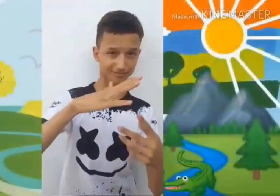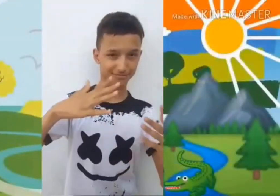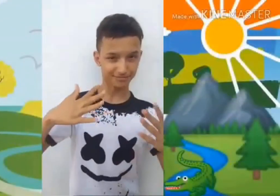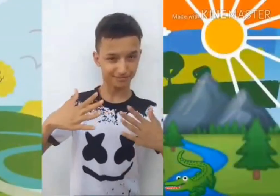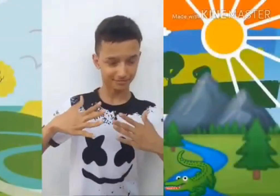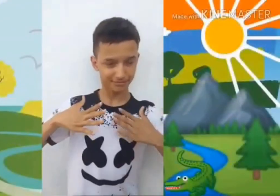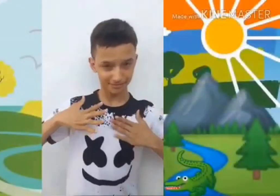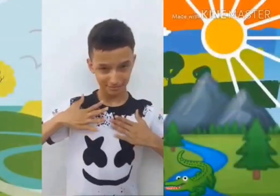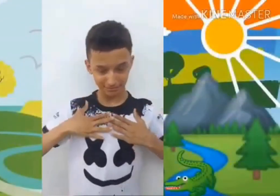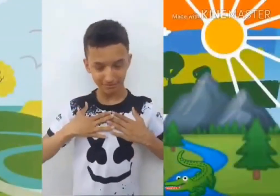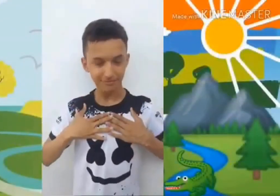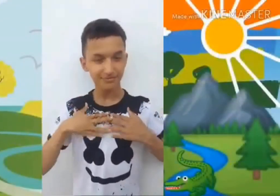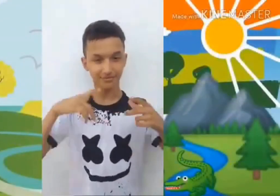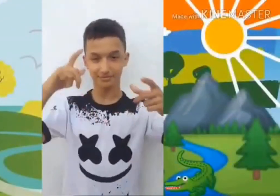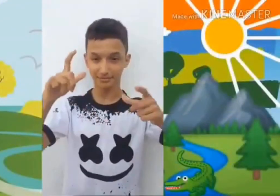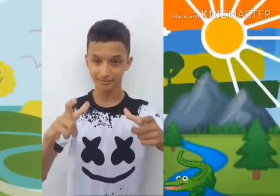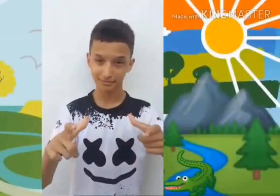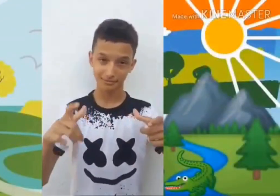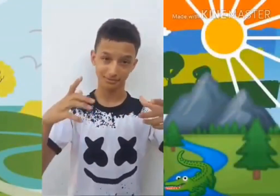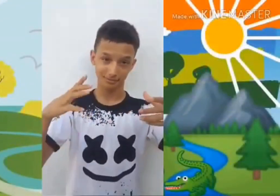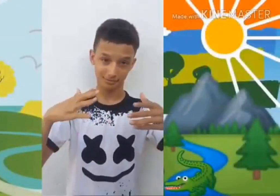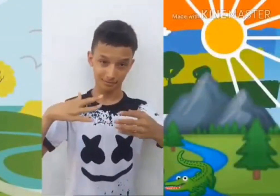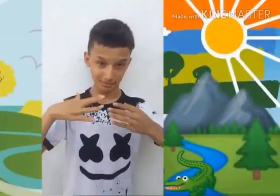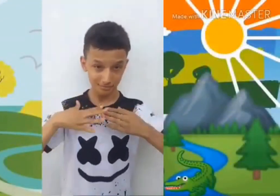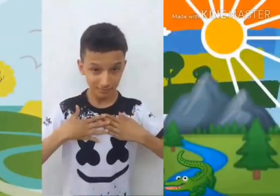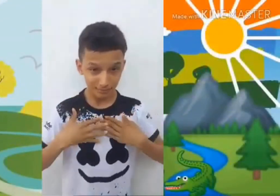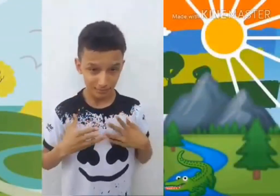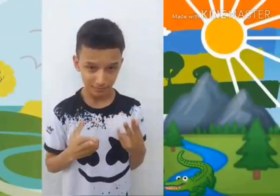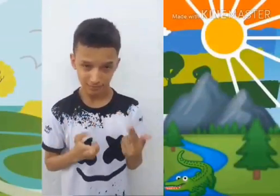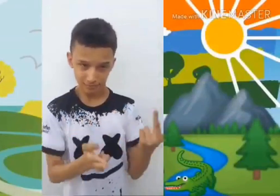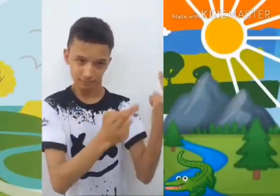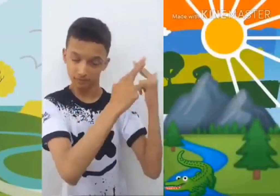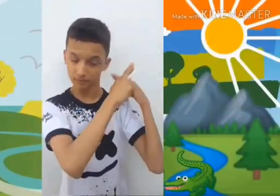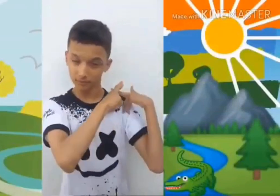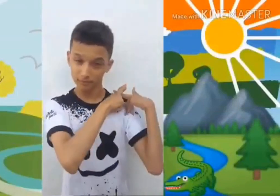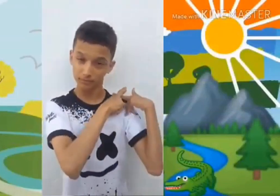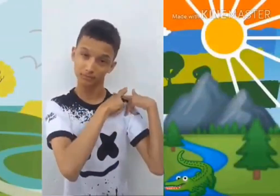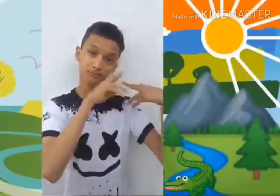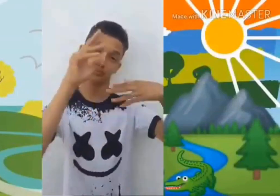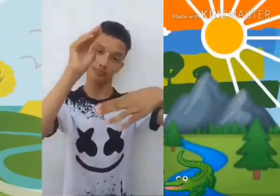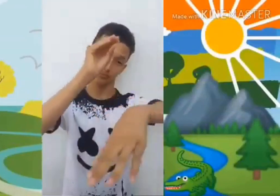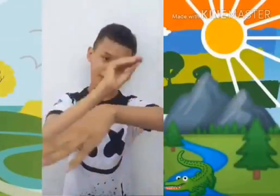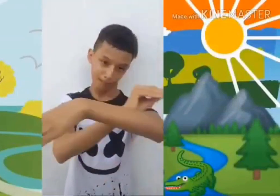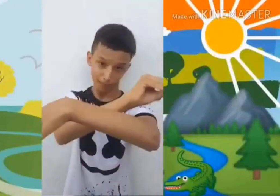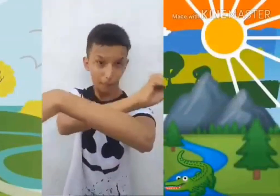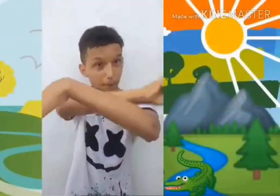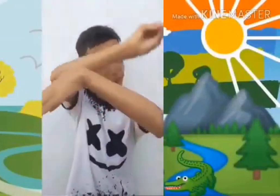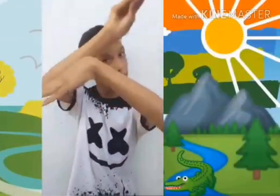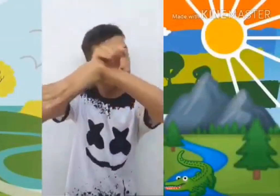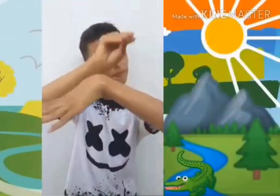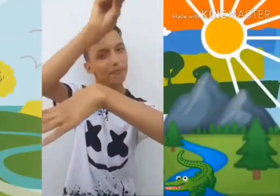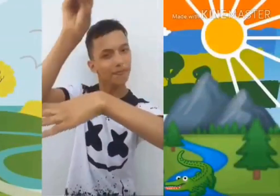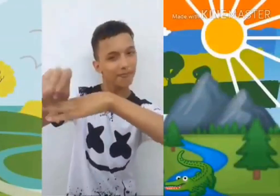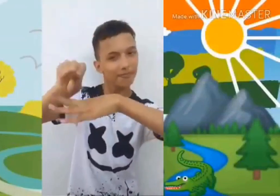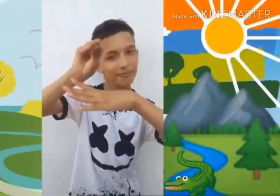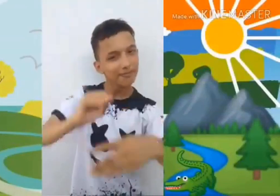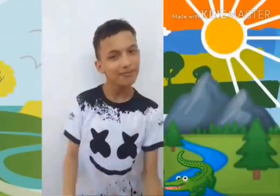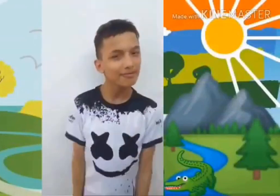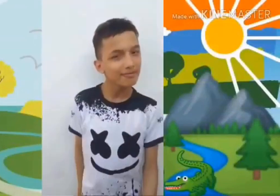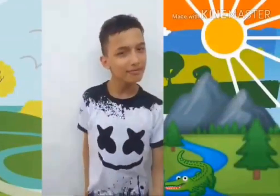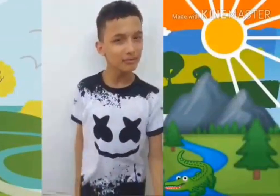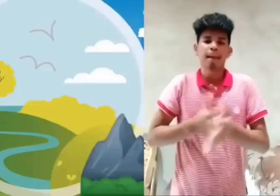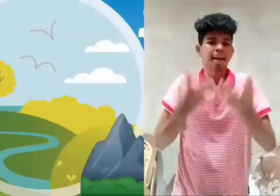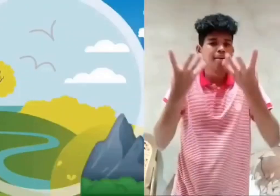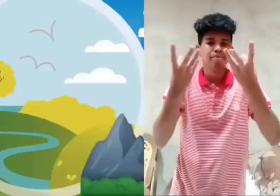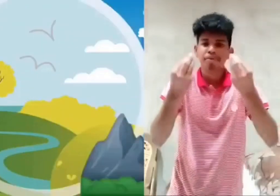O meio ambiente é o meu lugar e é minha responsabilidade dele